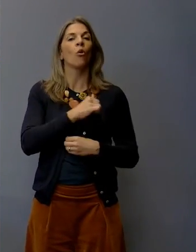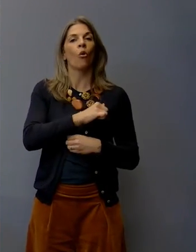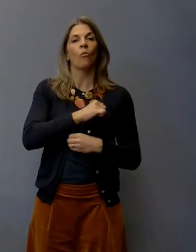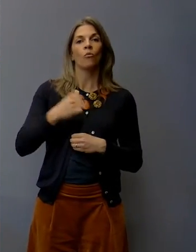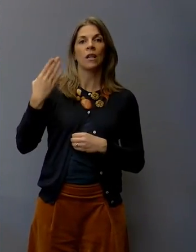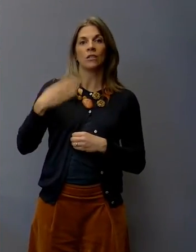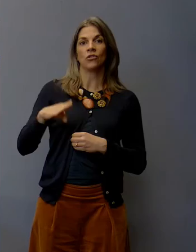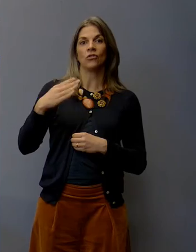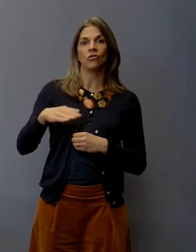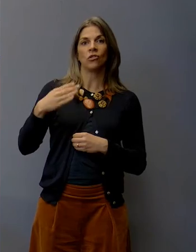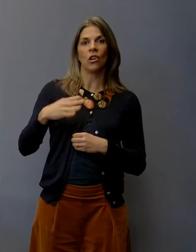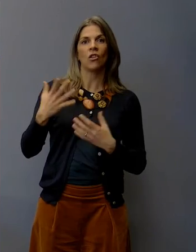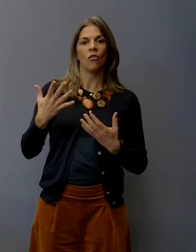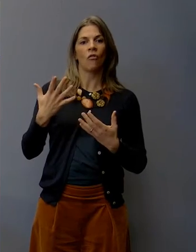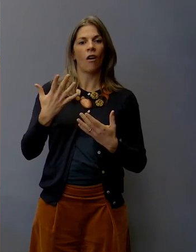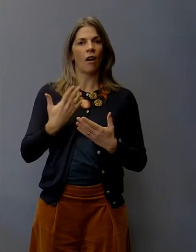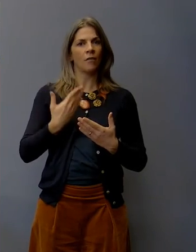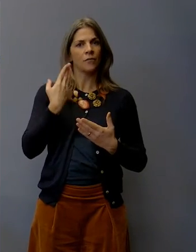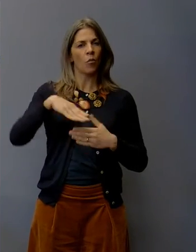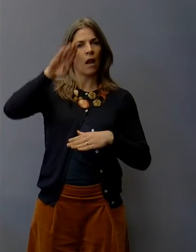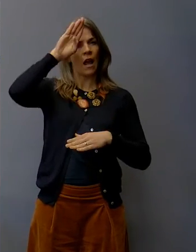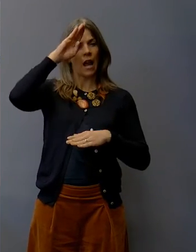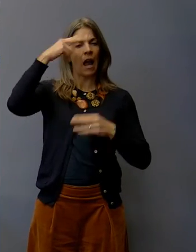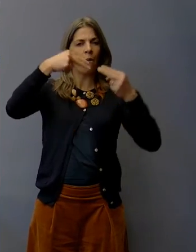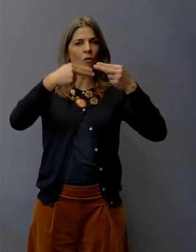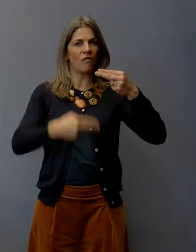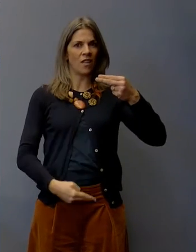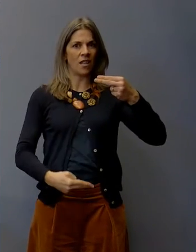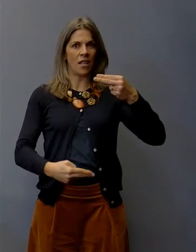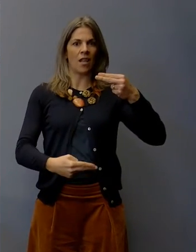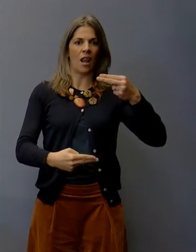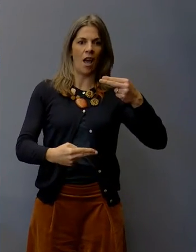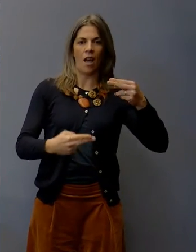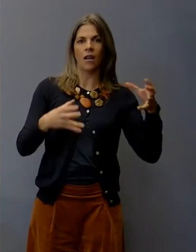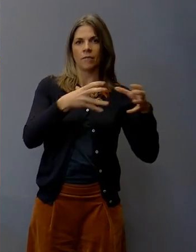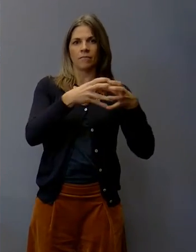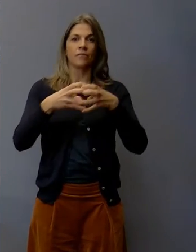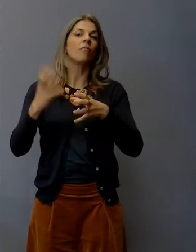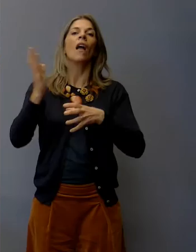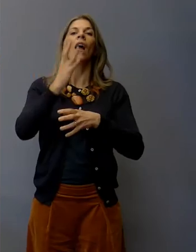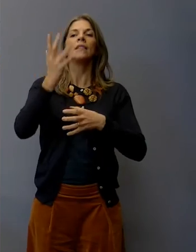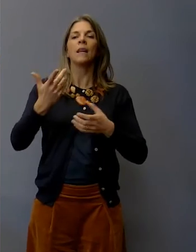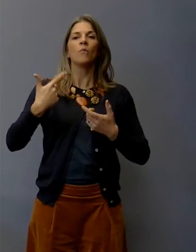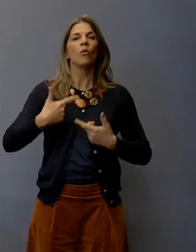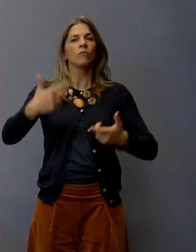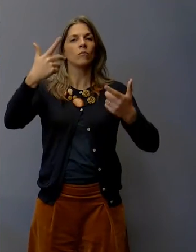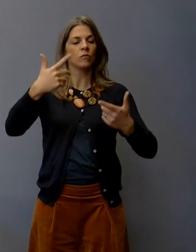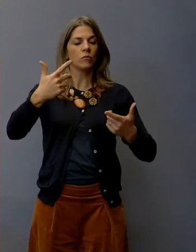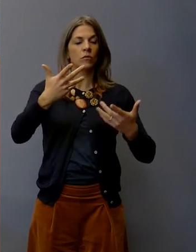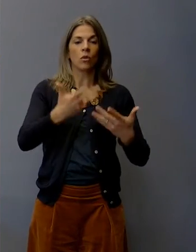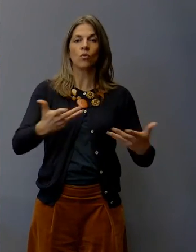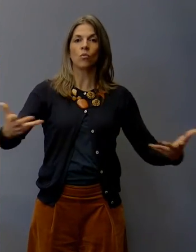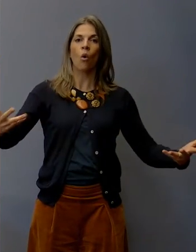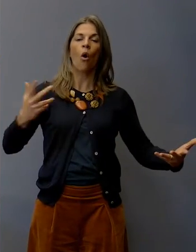come capofila in importanti misure come ad esempio quella della concessione del suolo pubblico alle